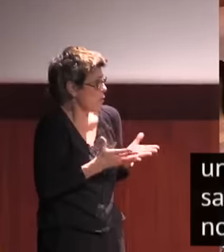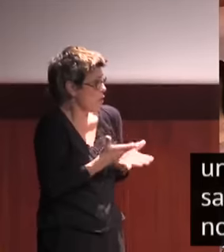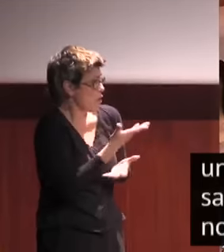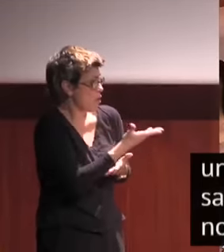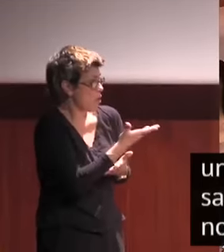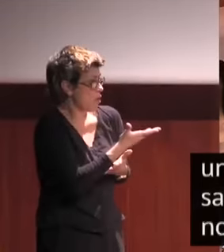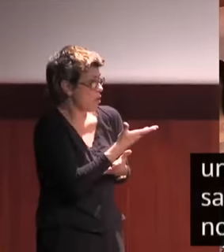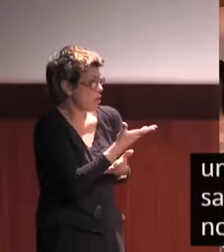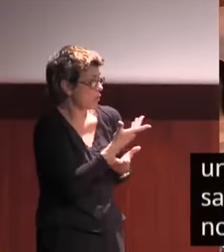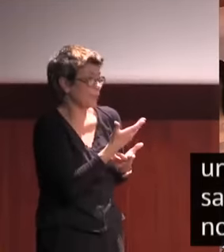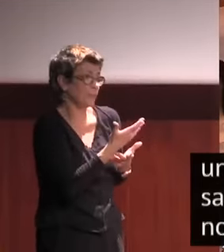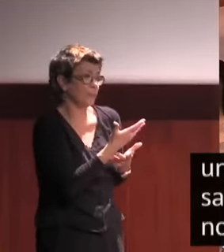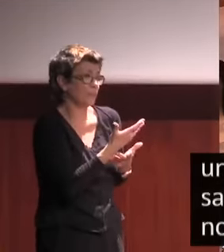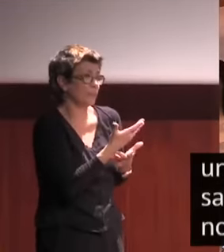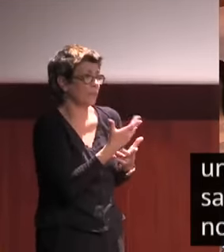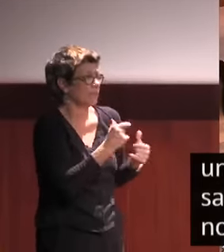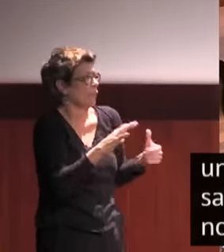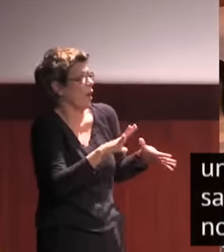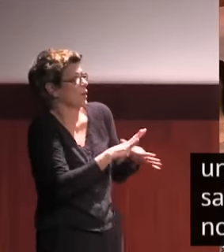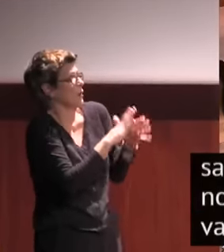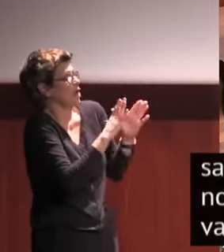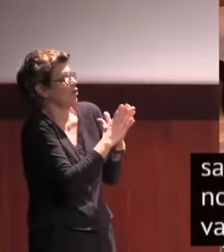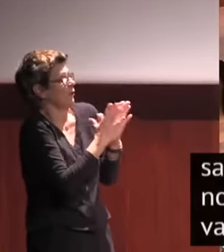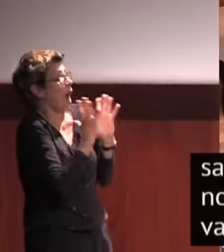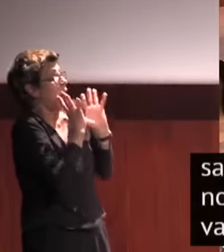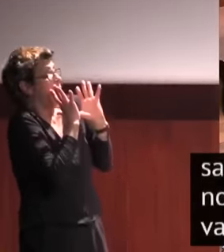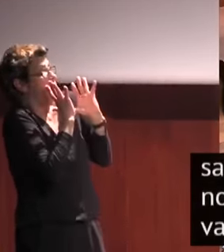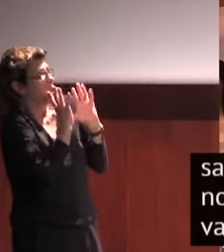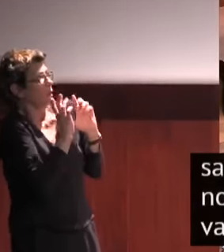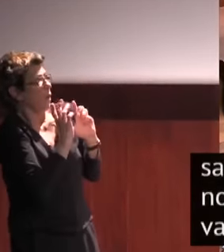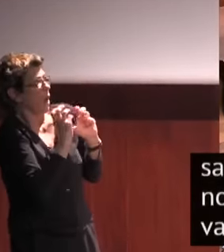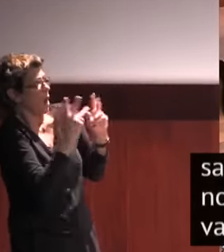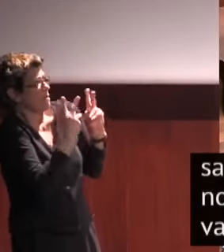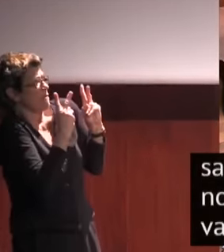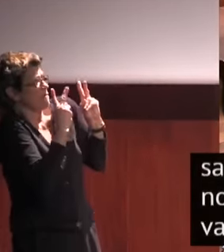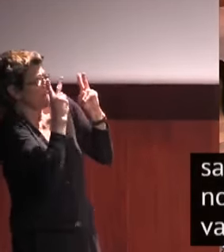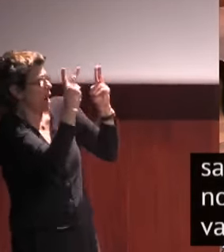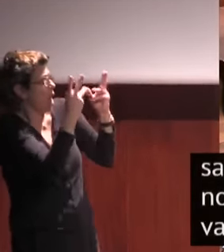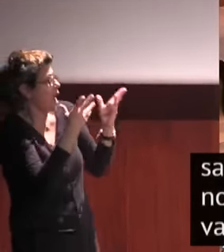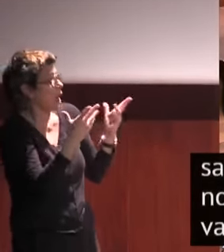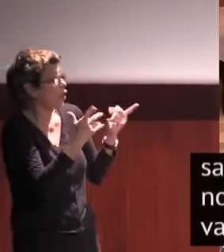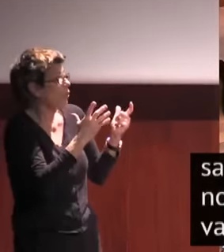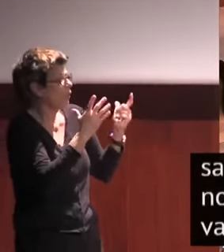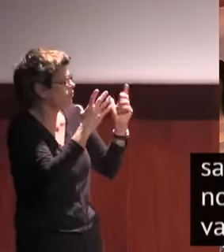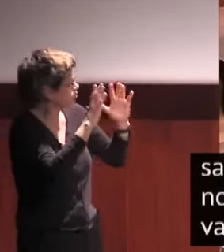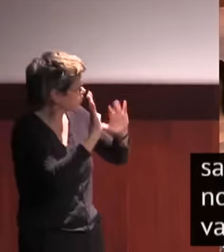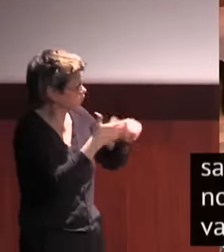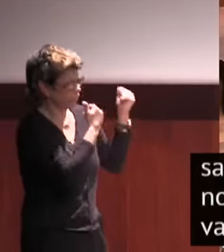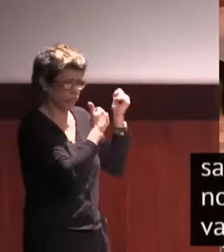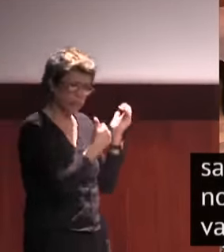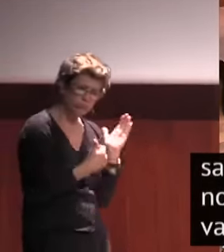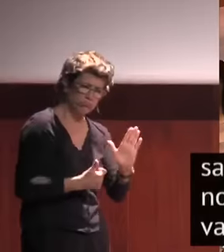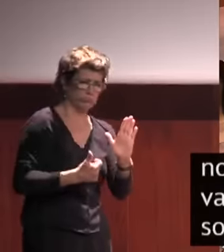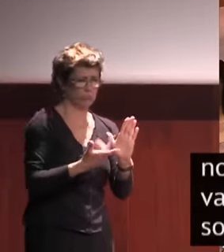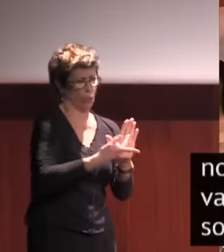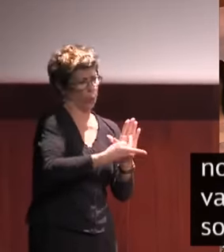Comment on va au-delà de cette image sacrée du livre, vers les publics sourds spécifiquement?